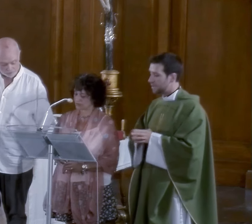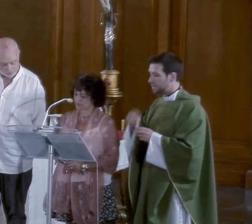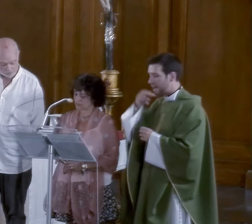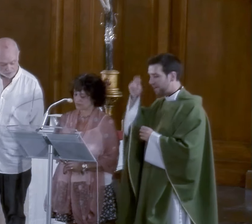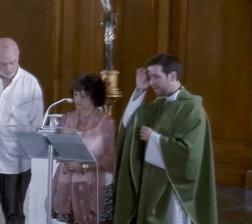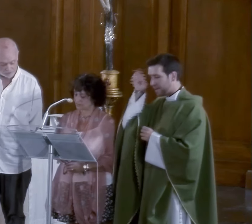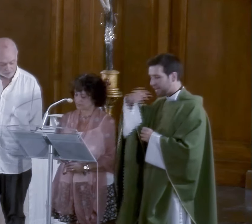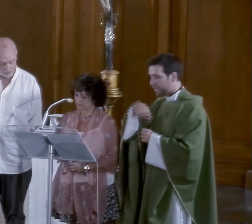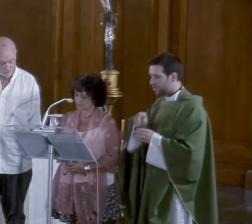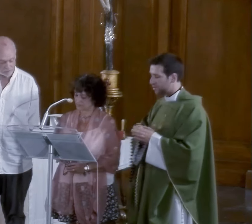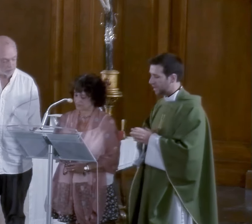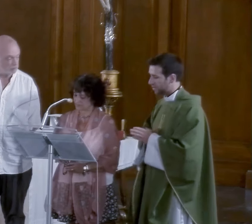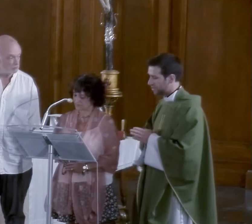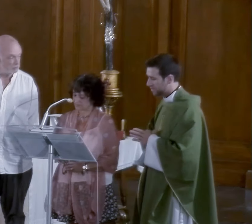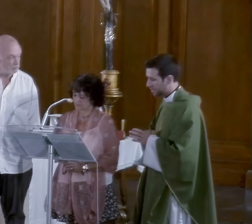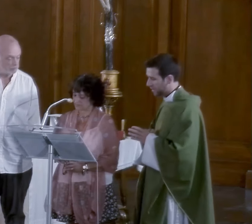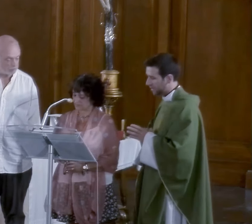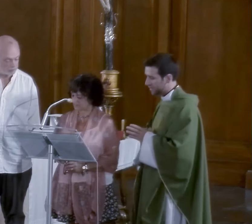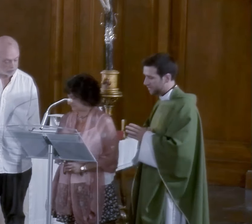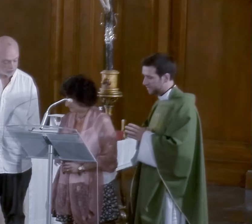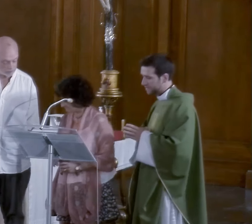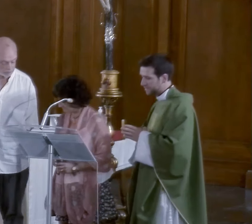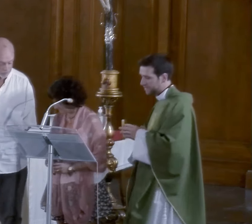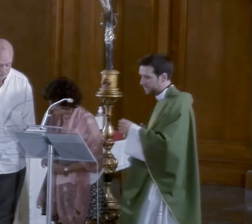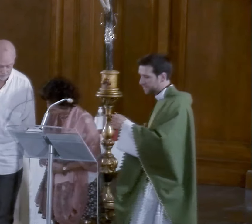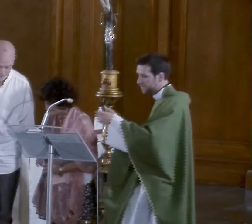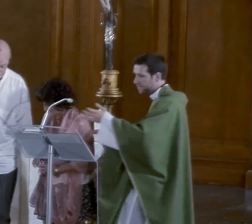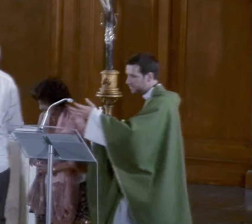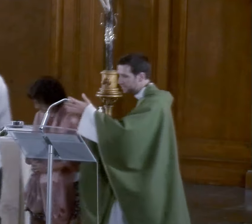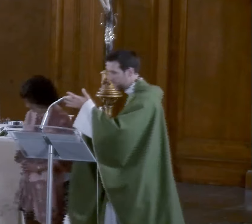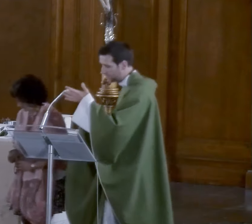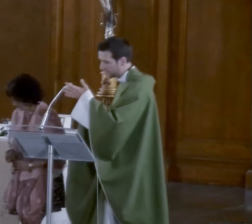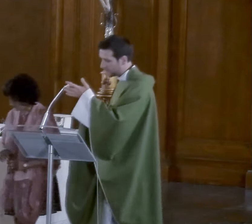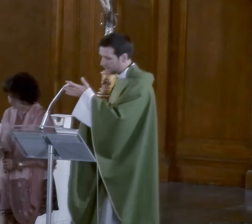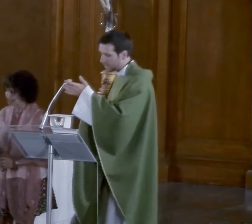Oremos. Padre, escúchanos. Gracias.